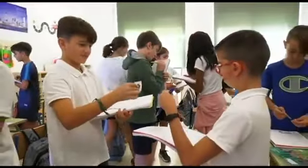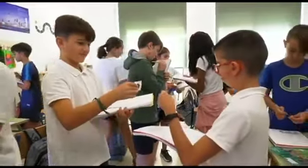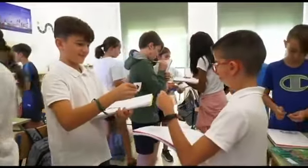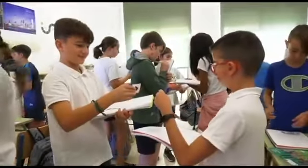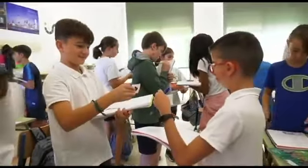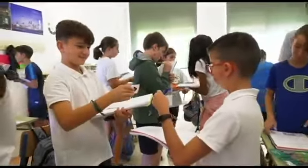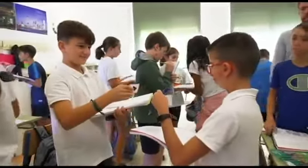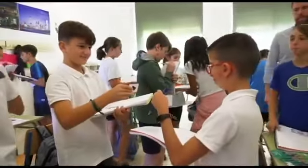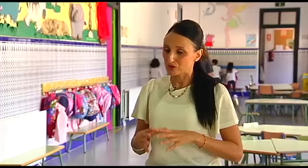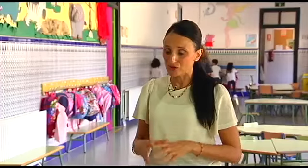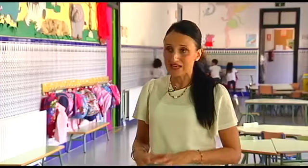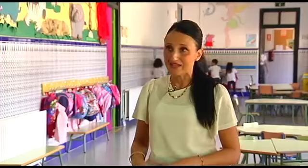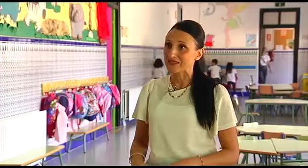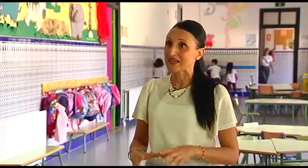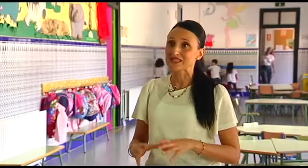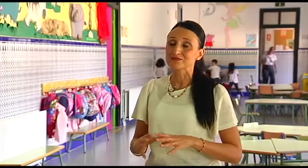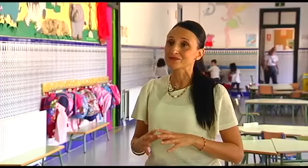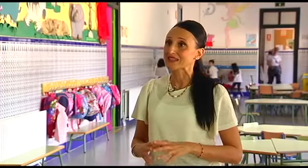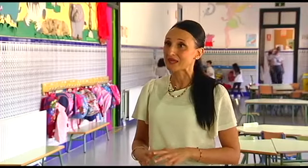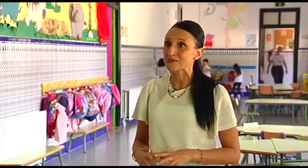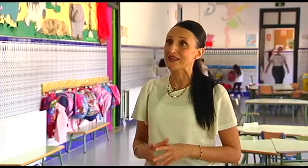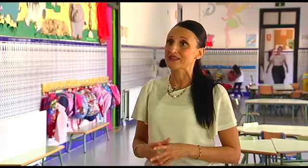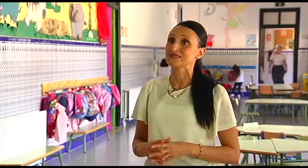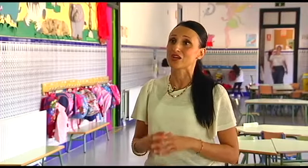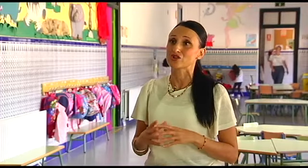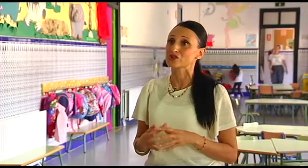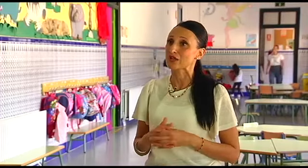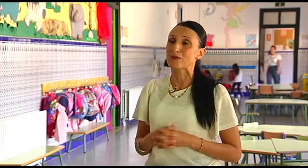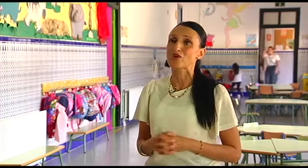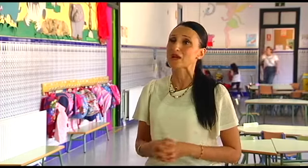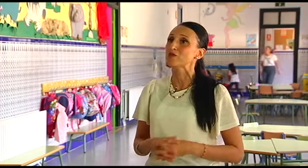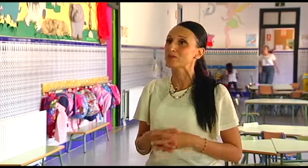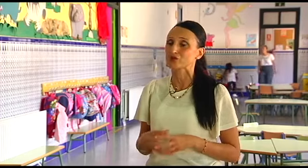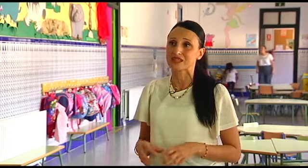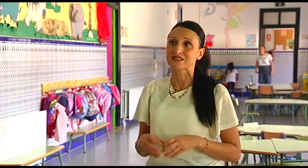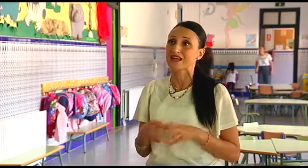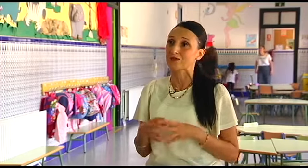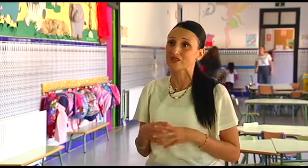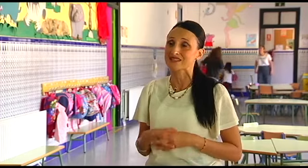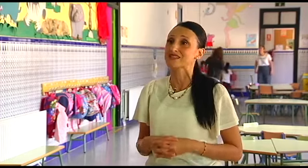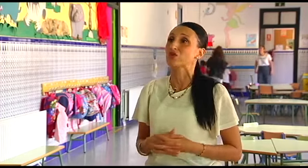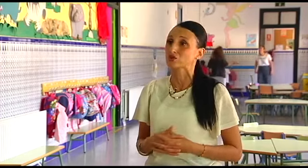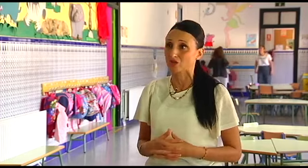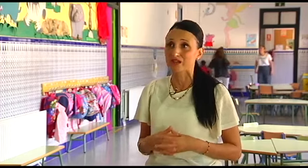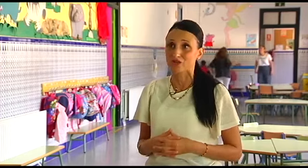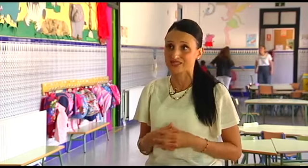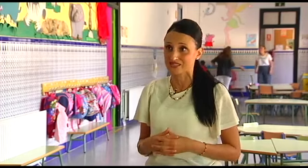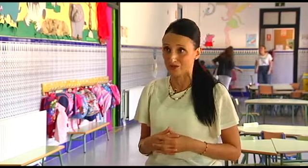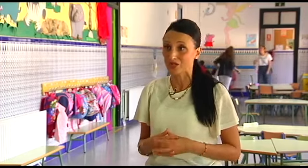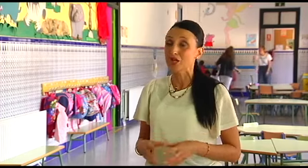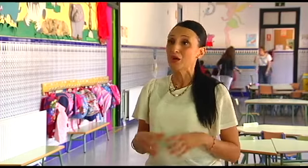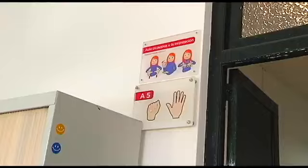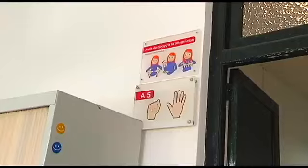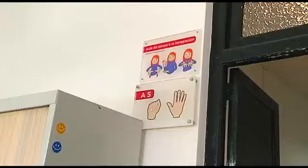fuera. Sobre todo en las edades tempranas, que los niños son esponjas, es muy importante la labor que hacen las constructoras de lengua de signos, porque